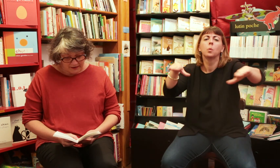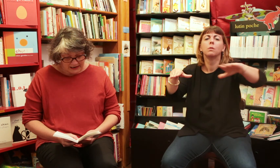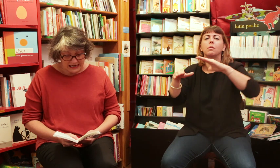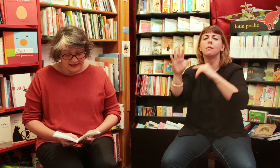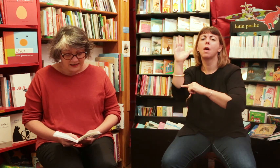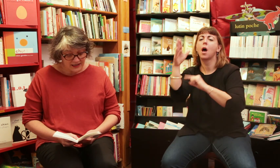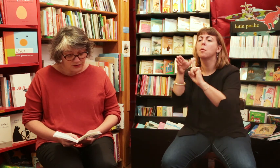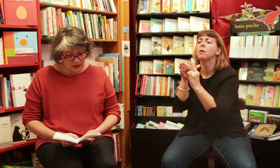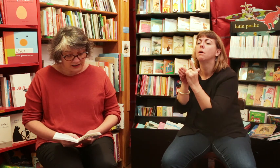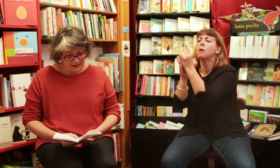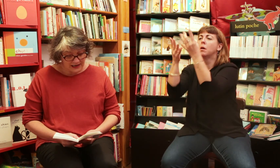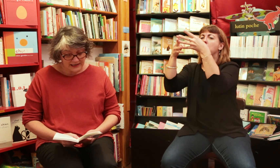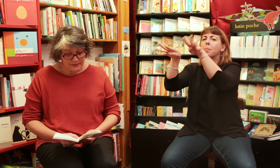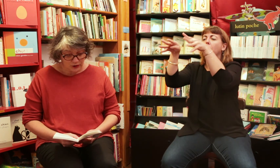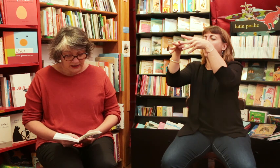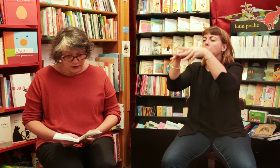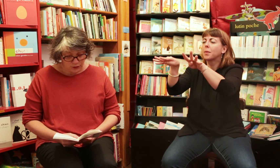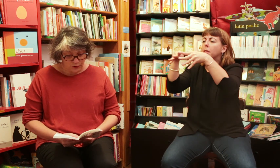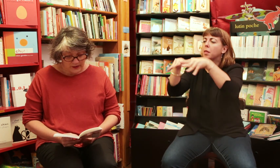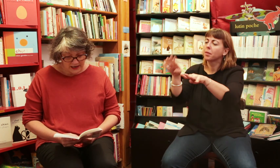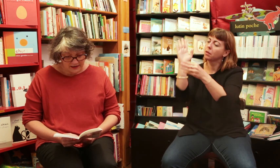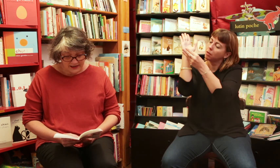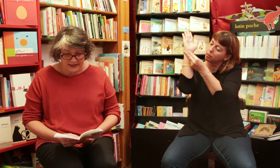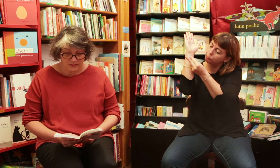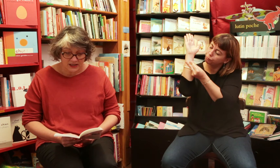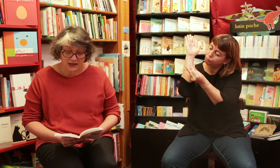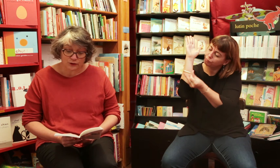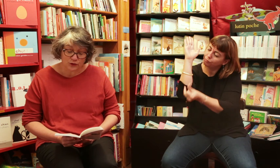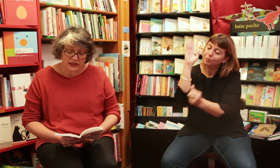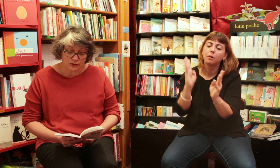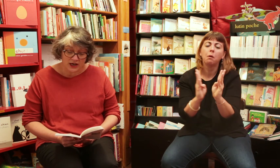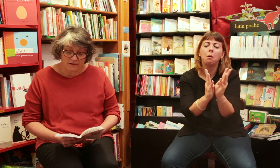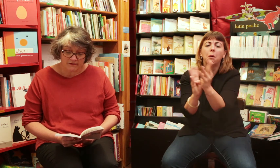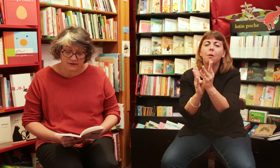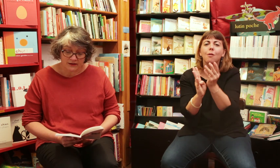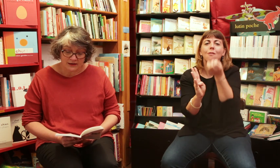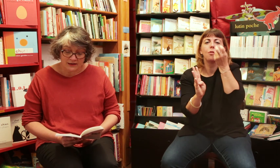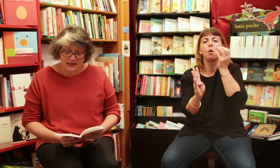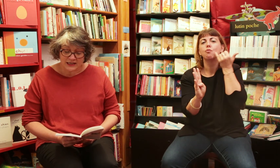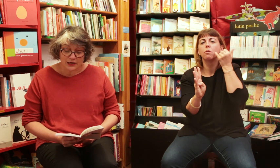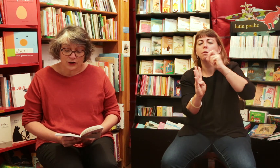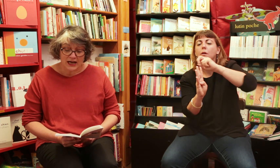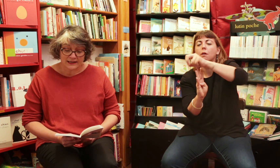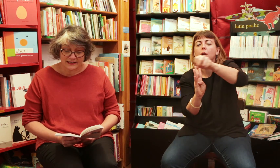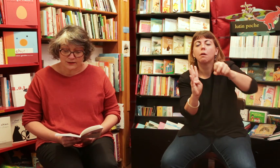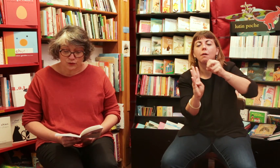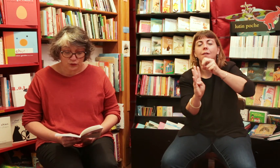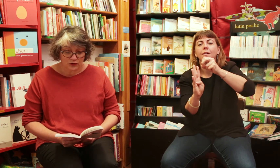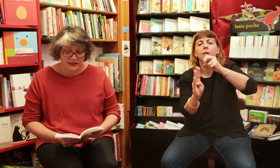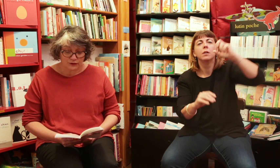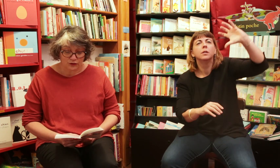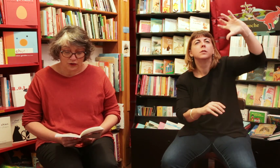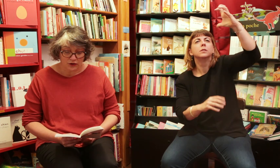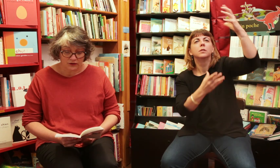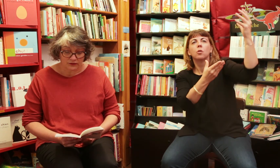pins, la résine qui suinte et les immortelles jaunes pailles disséminées entre les oyas. La chaleur attise toutes